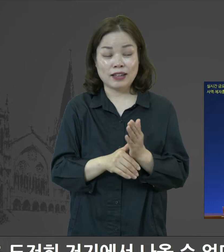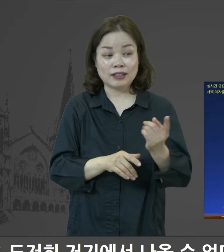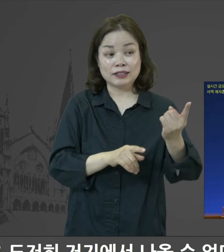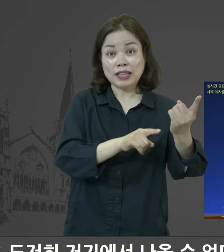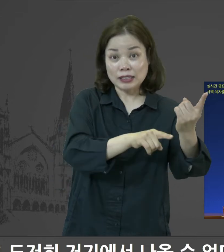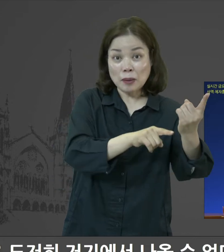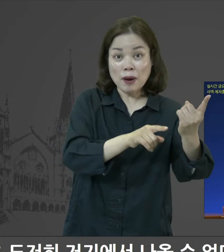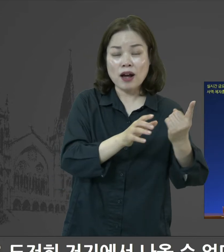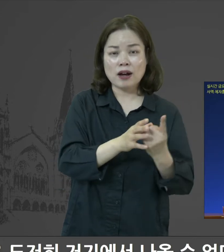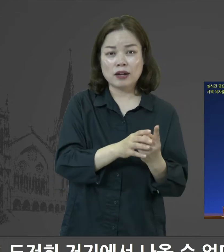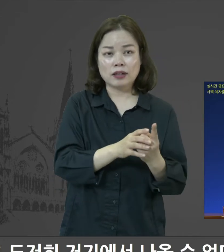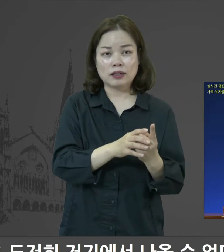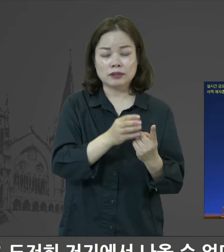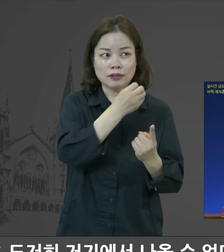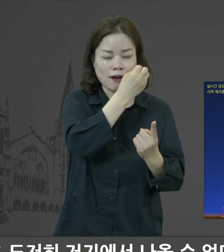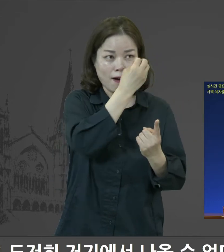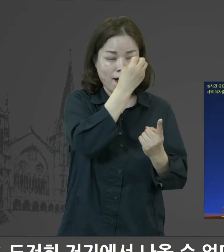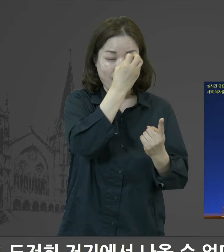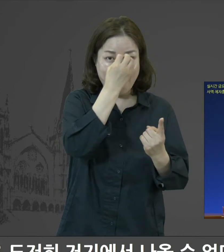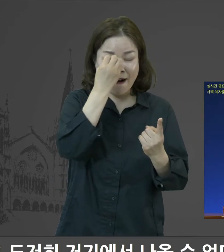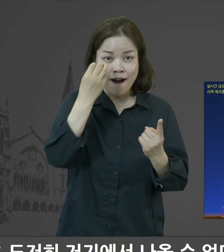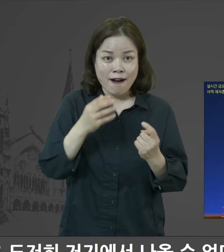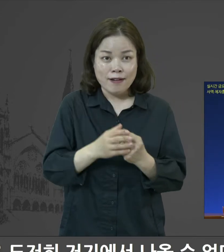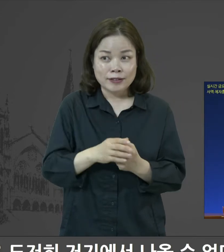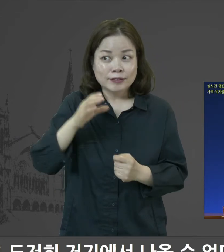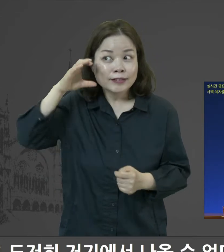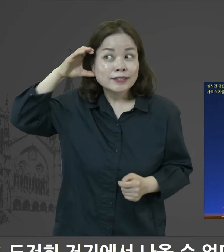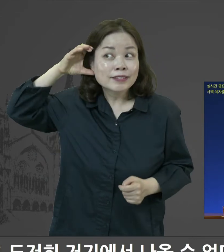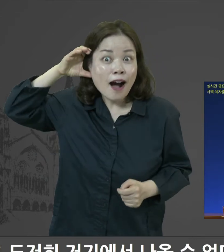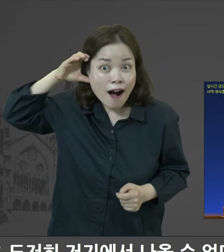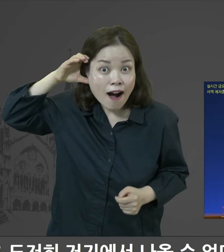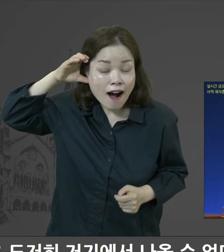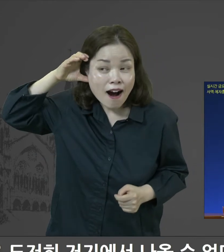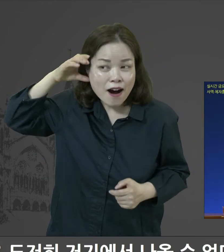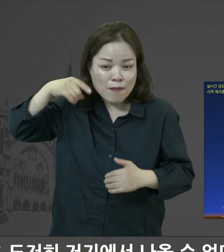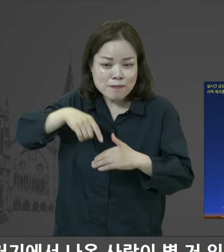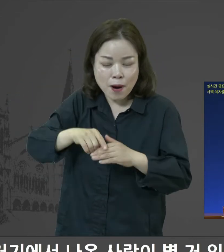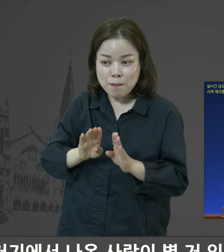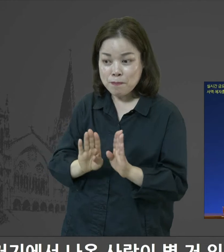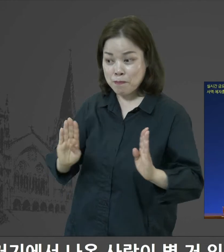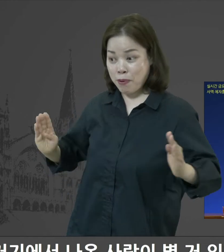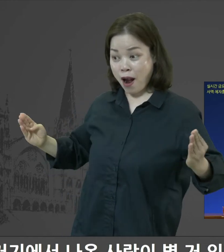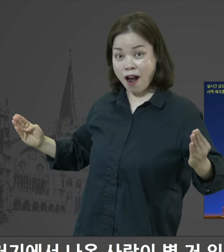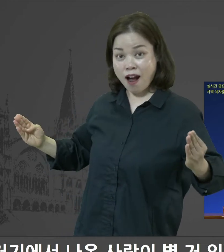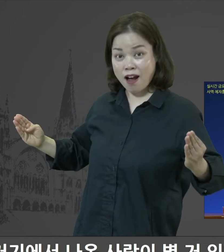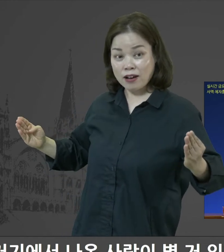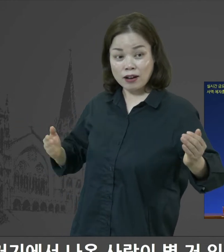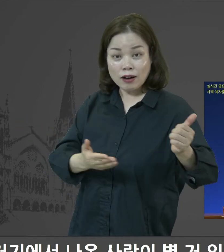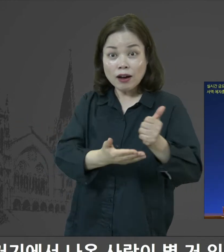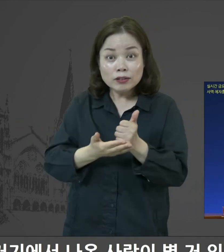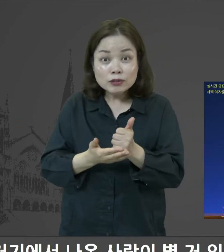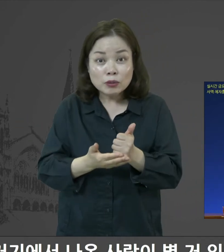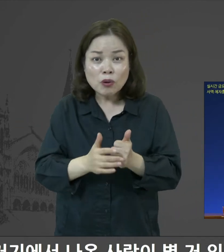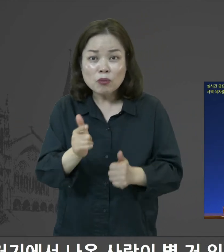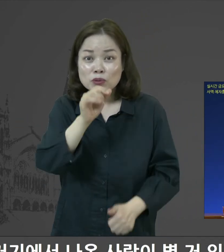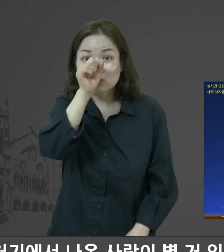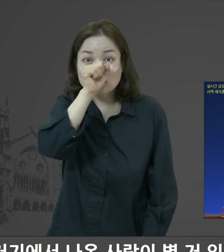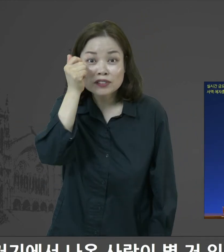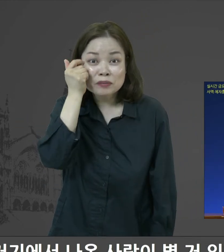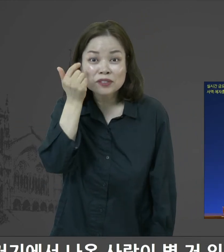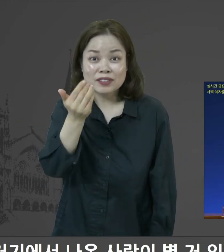상대가 눈 반짝반짝 뜨고 귀 쫑긋하고 마음문을 활짝 열고 받아들이면 얼마나